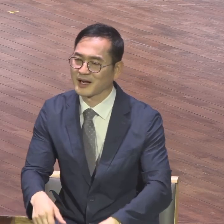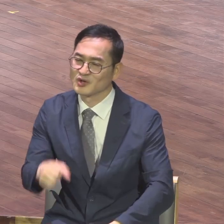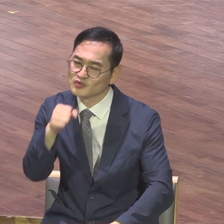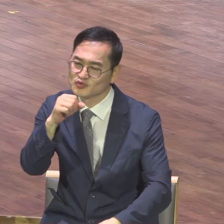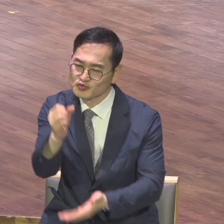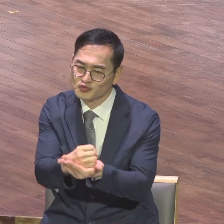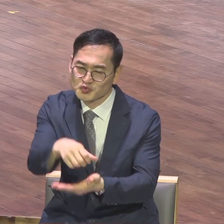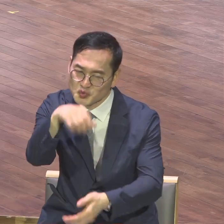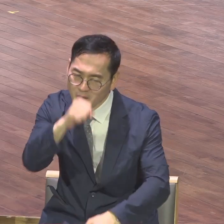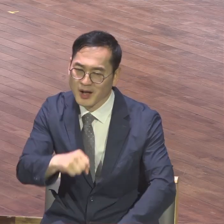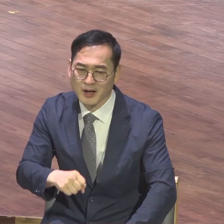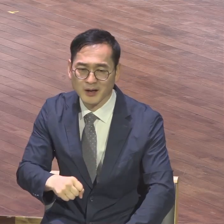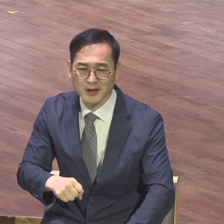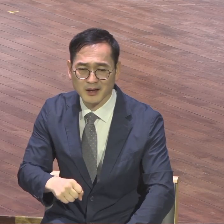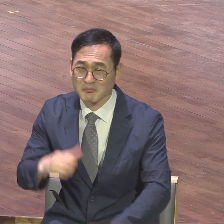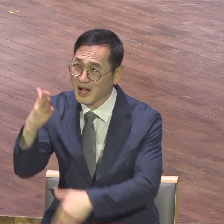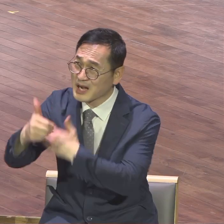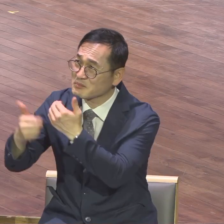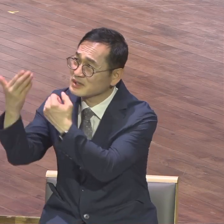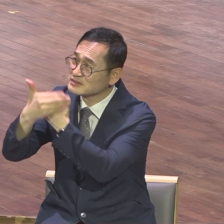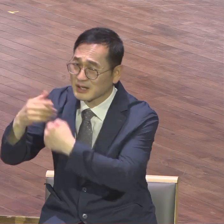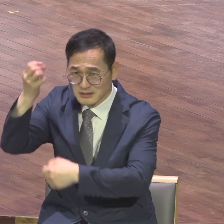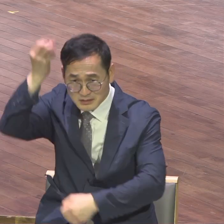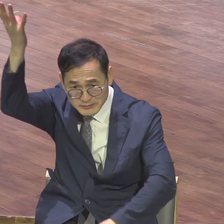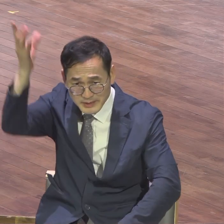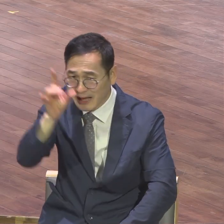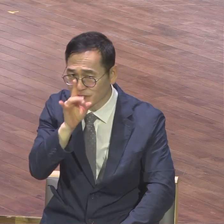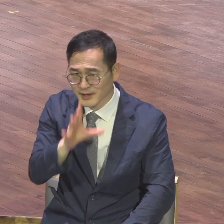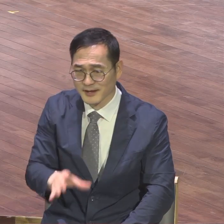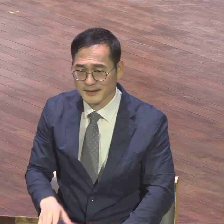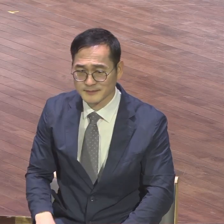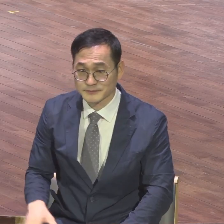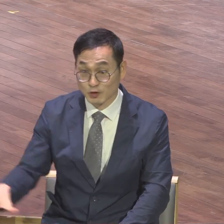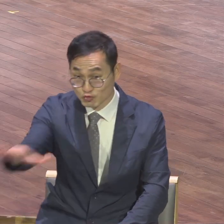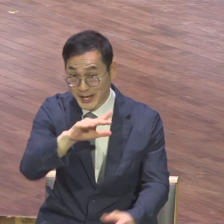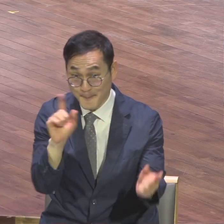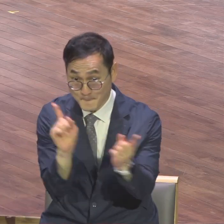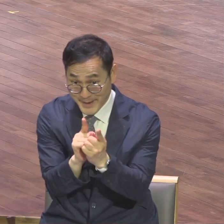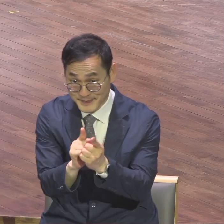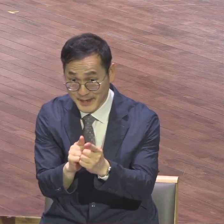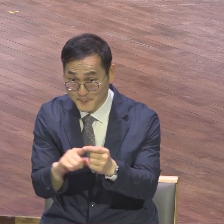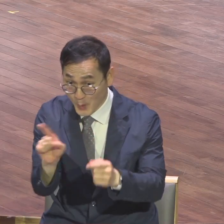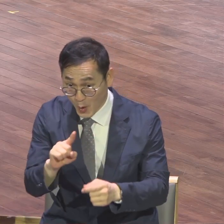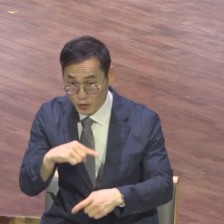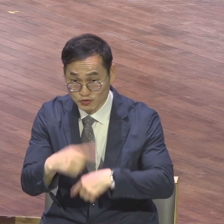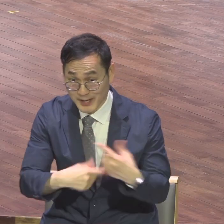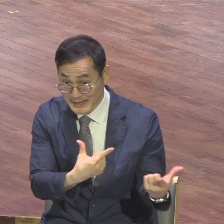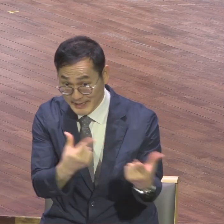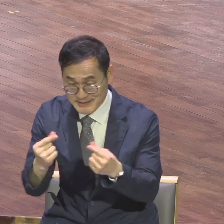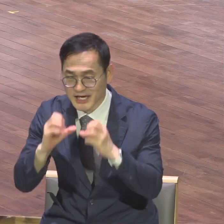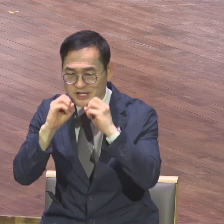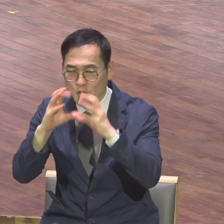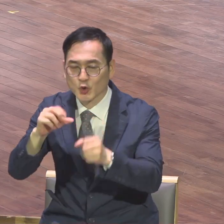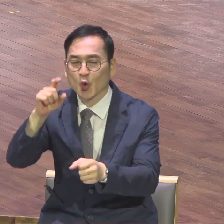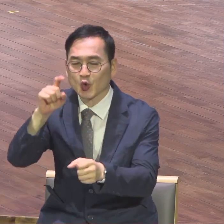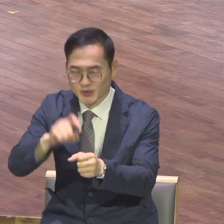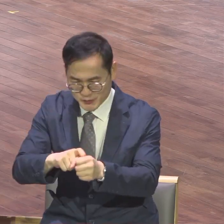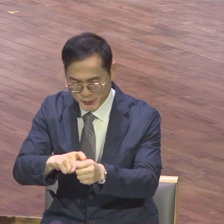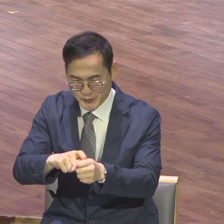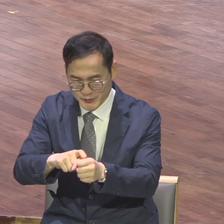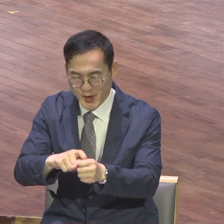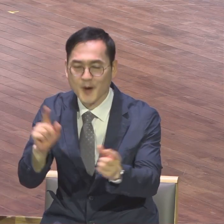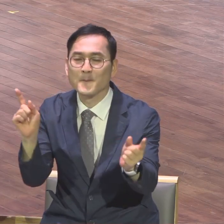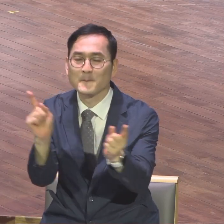우리 만남이 뭐냐? 같이 봅시다. 선교적 만남. 선교적 만남이에요. 선교 때문에